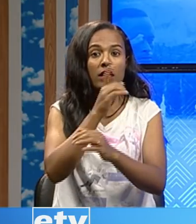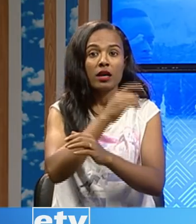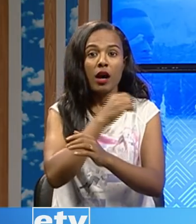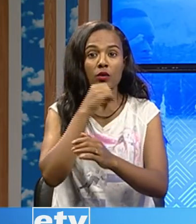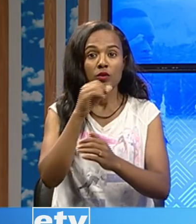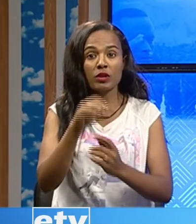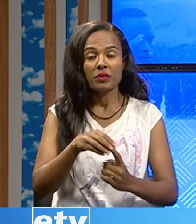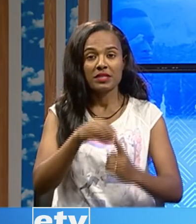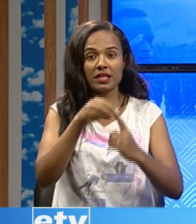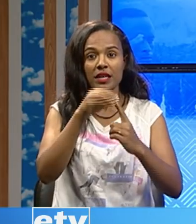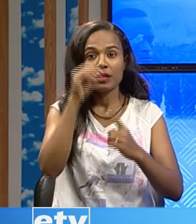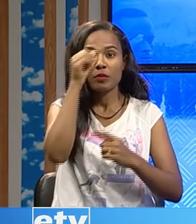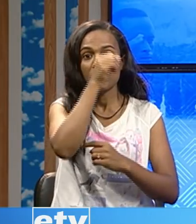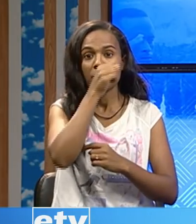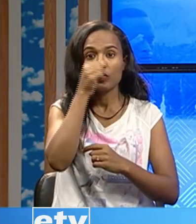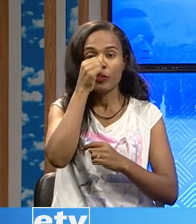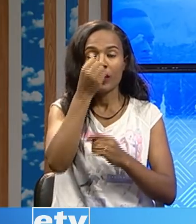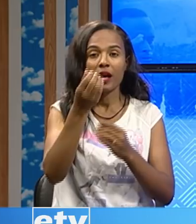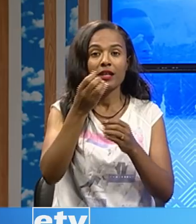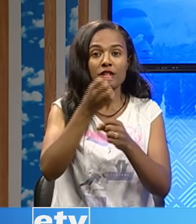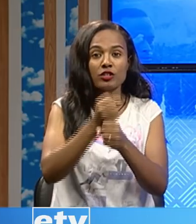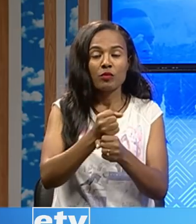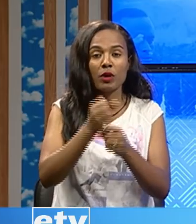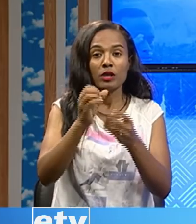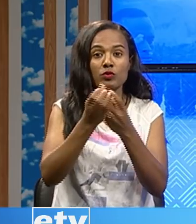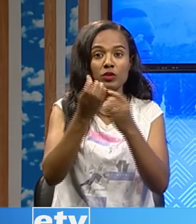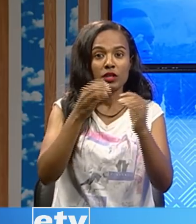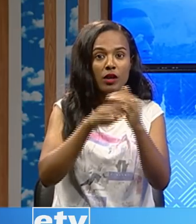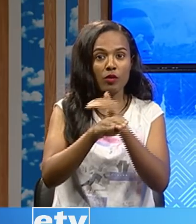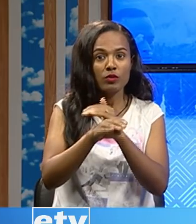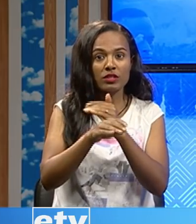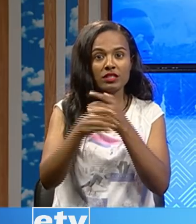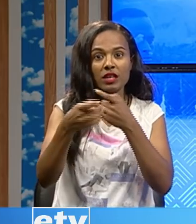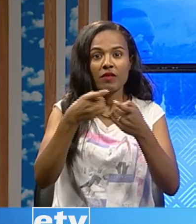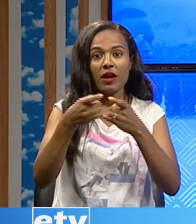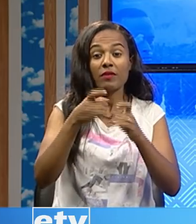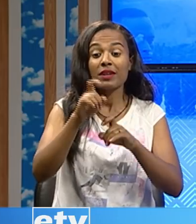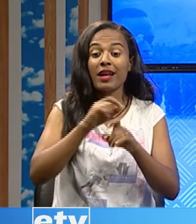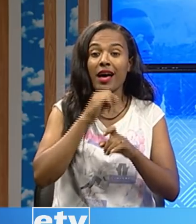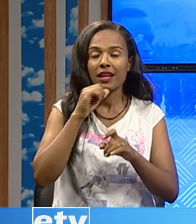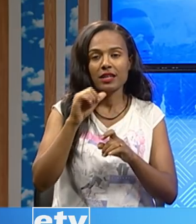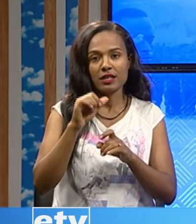በስተቀር በኢትዮጵያ ተጨባጭ ሁኔታ ውስጥ ሰርቫይቭ እንዳያደርግ ማድረግ ነው።